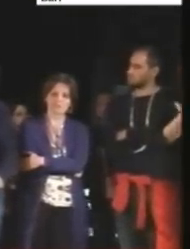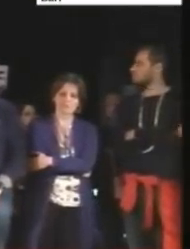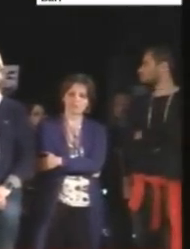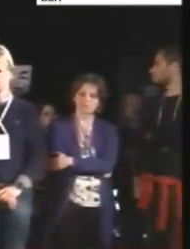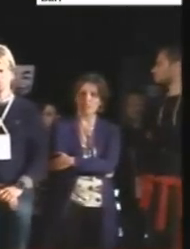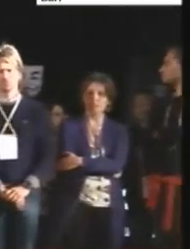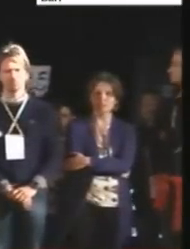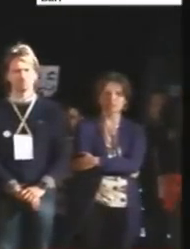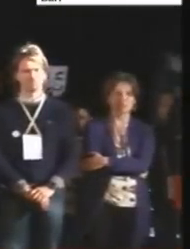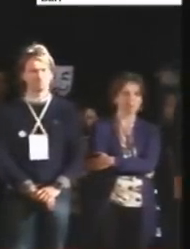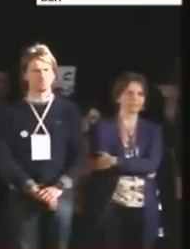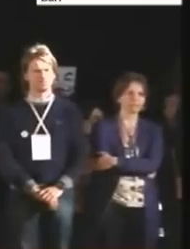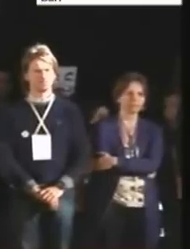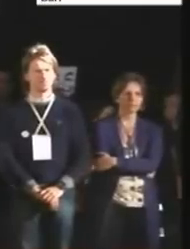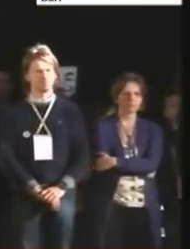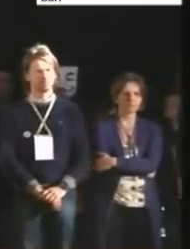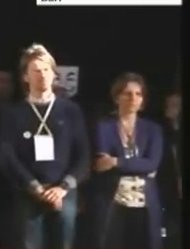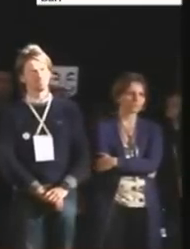elettricisti